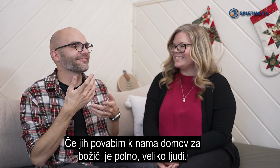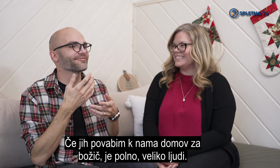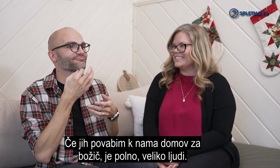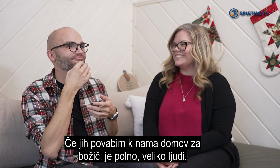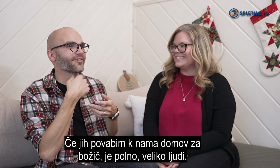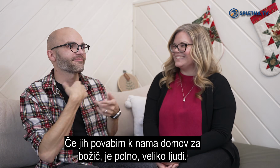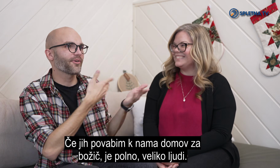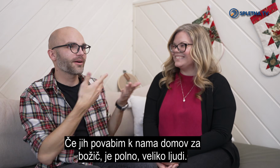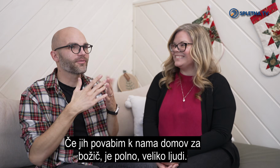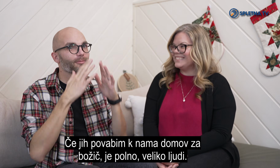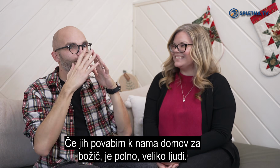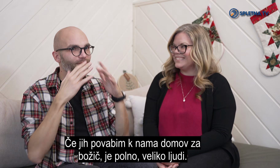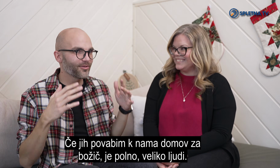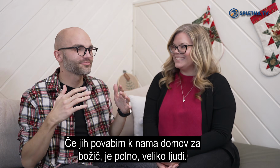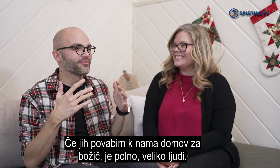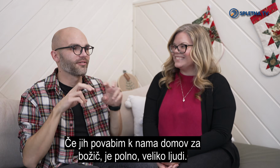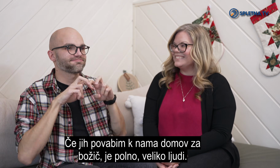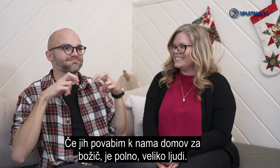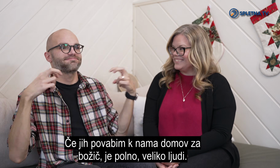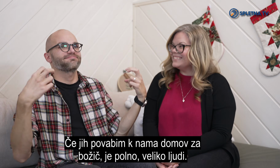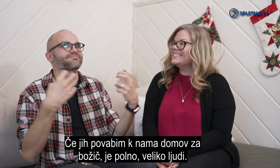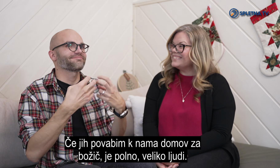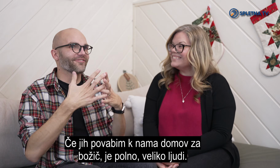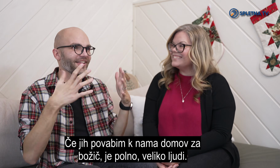Če jih povabim k nama domov za božič, je polno, veliko ljudi.